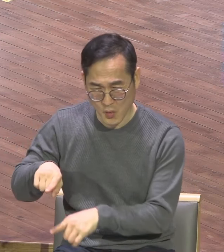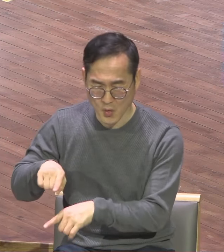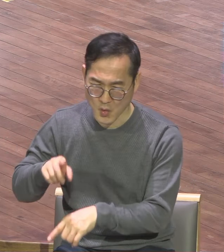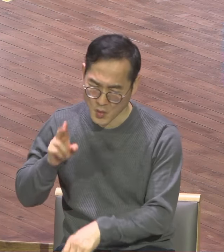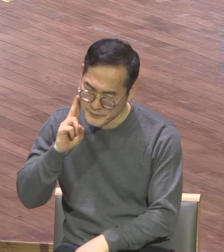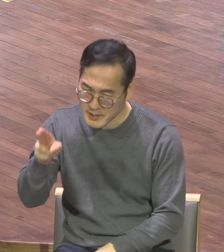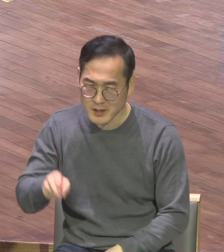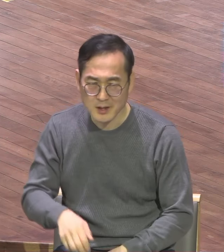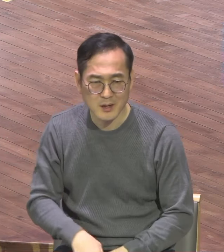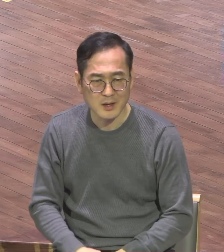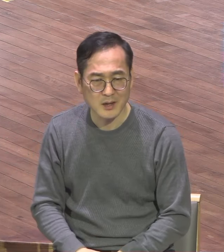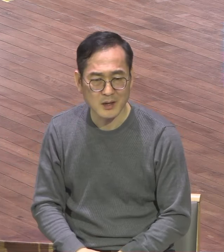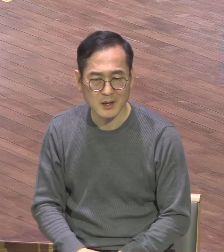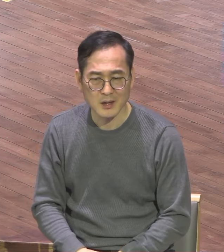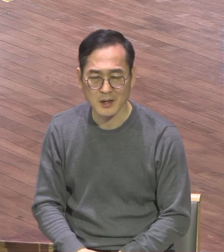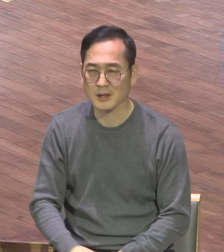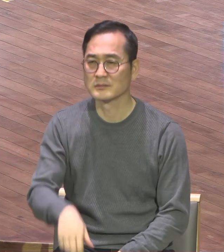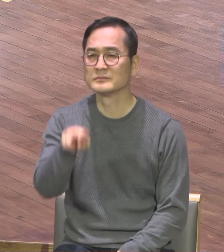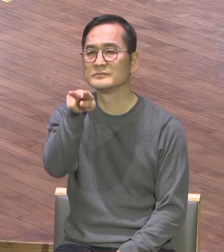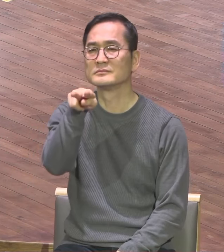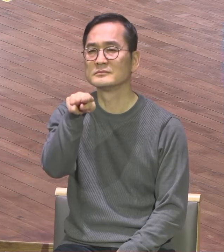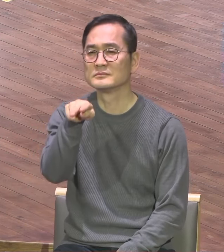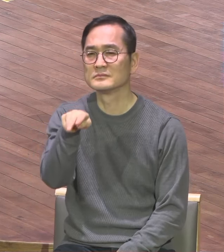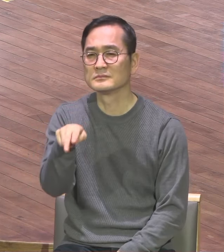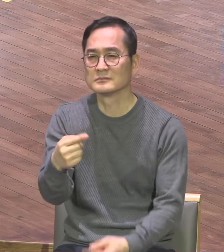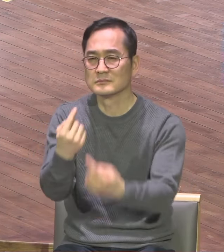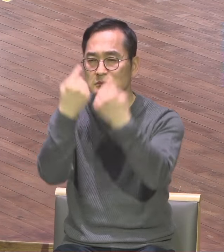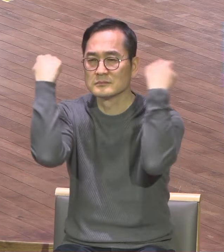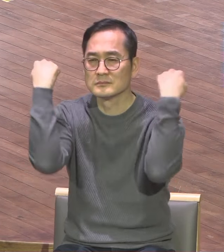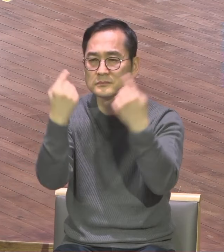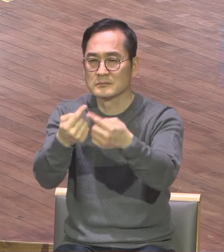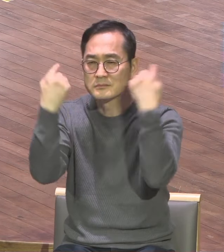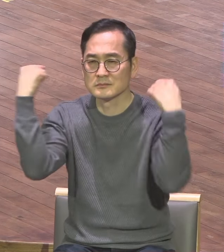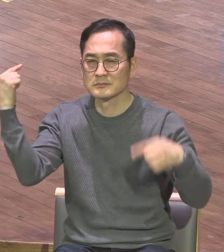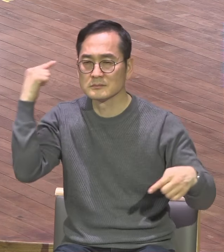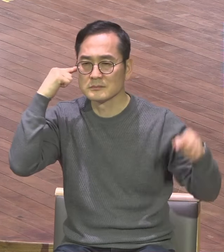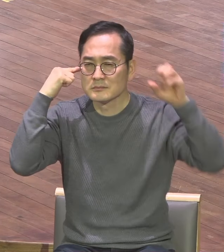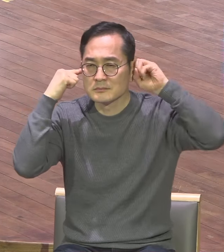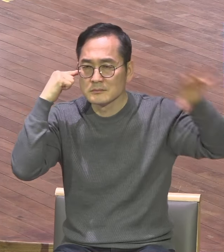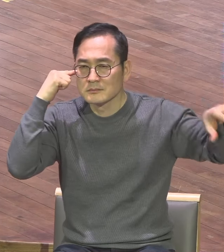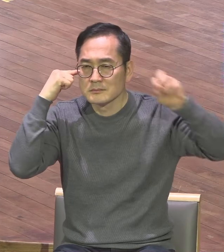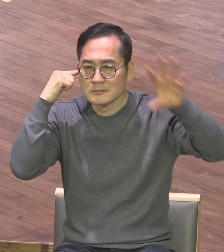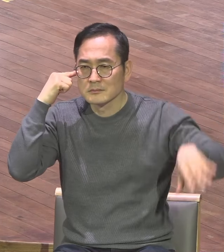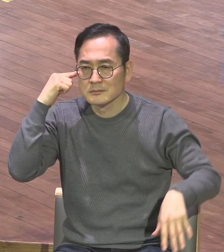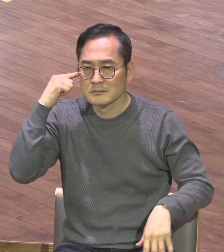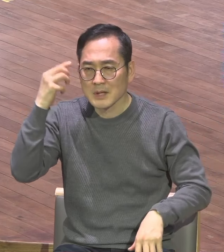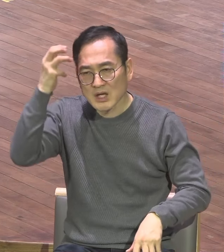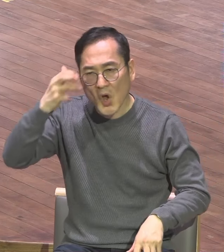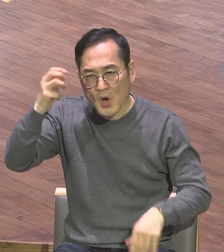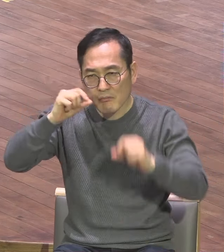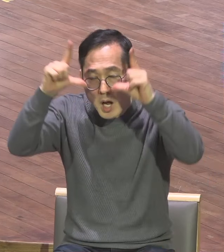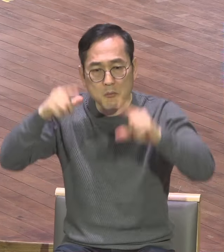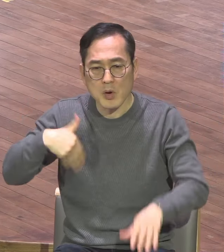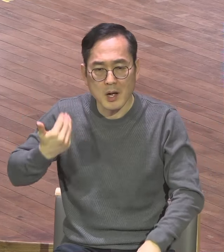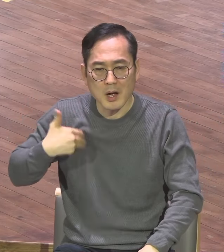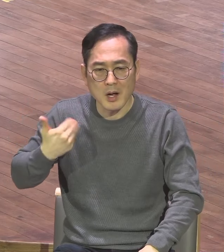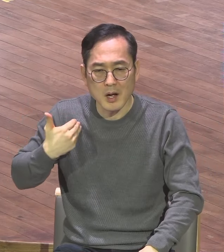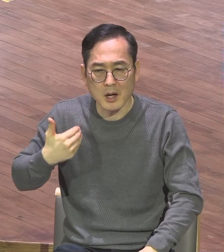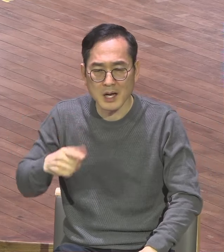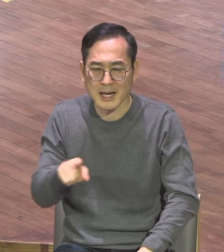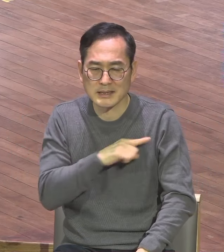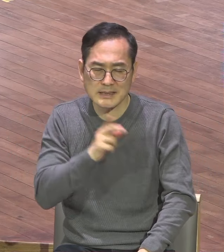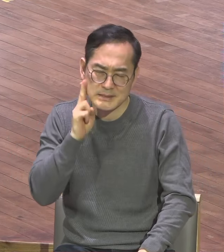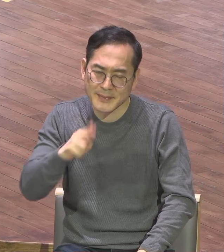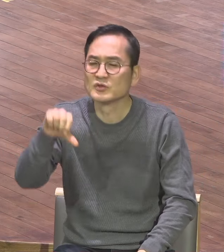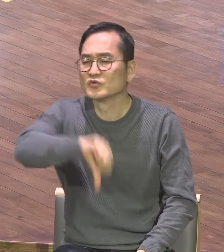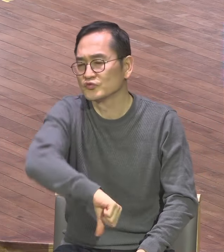들으면서도 못 알아듣는, 보면서도 안 믿어지도록. 이런 저주가 어디 있어요? 이런 저주를 거의